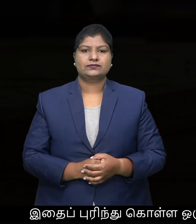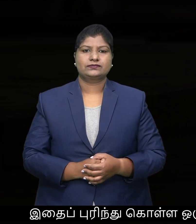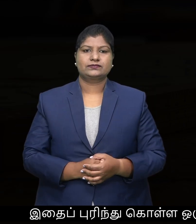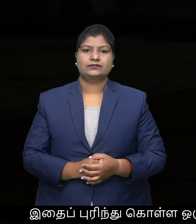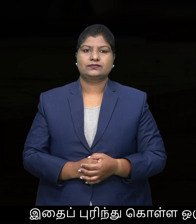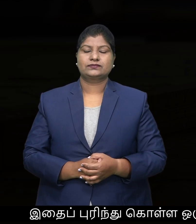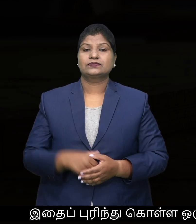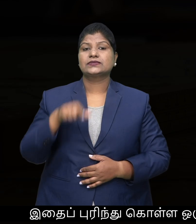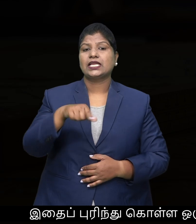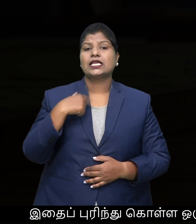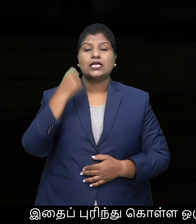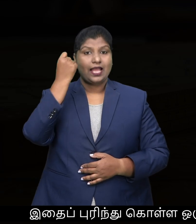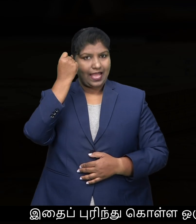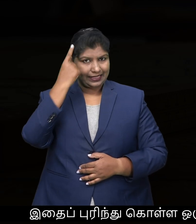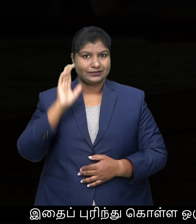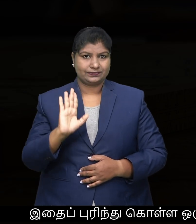இதை புரிந்து கொள்ள ஒரு செயல்முறை செய்யலாம்.